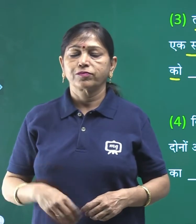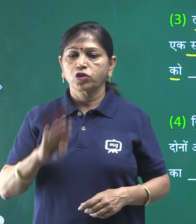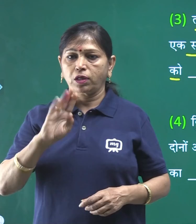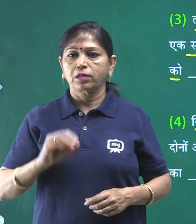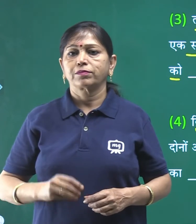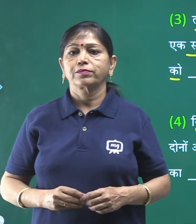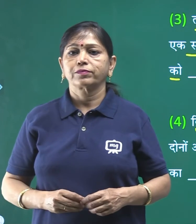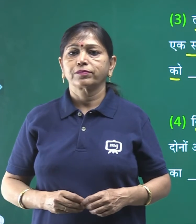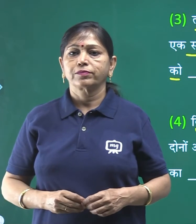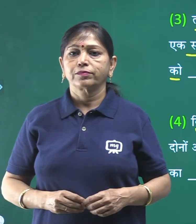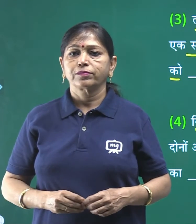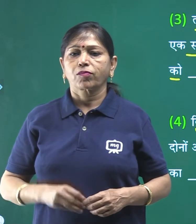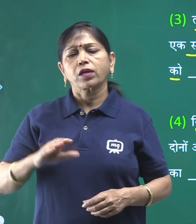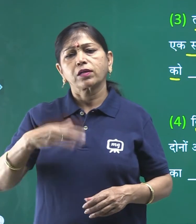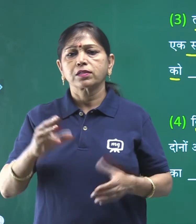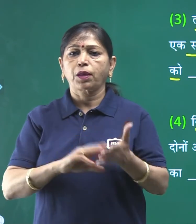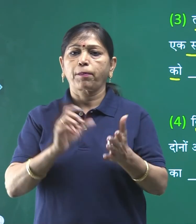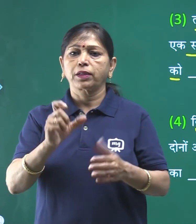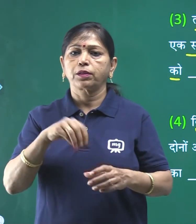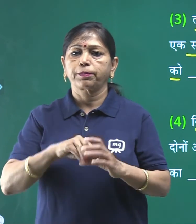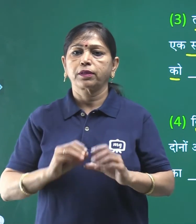4, किसी माध्यम में